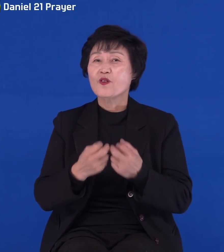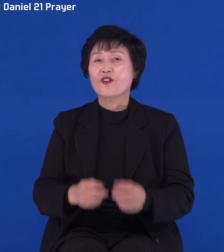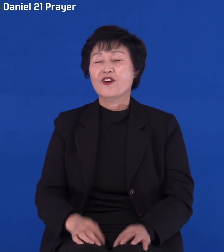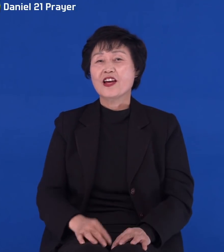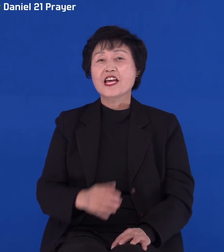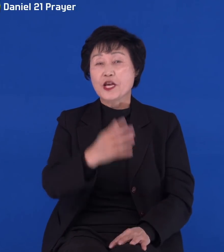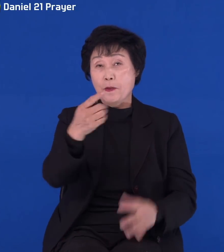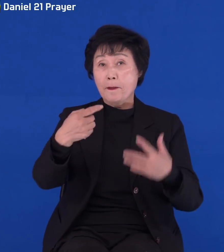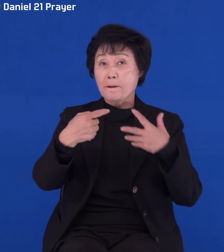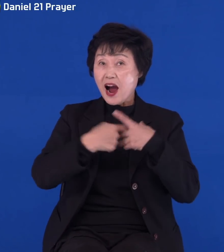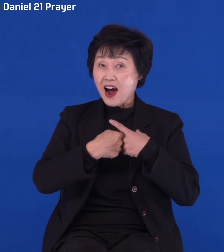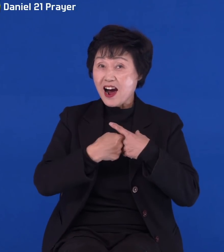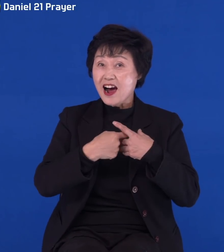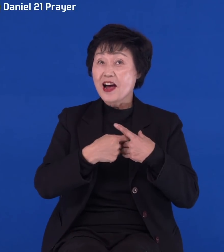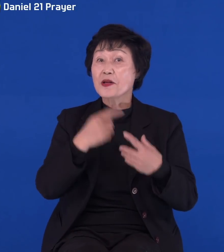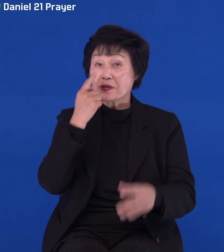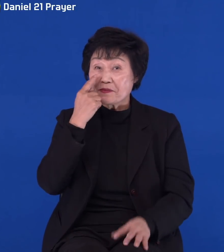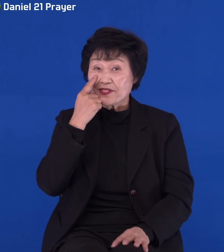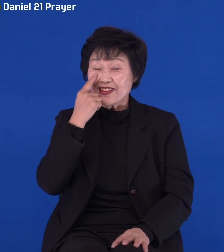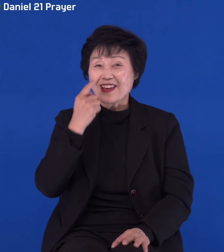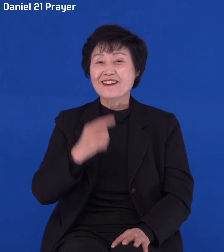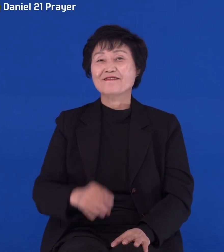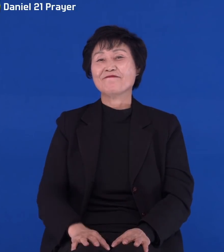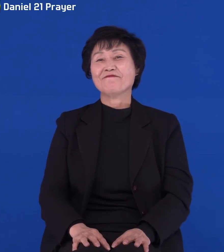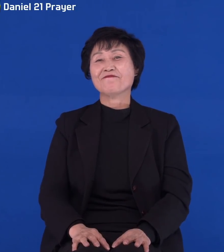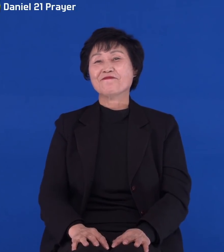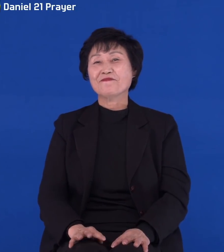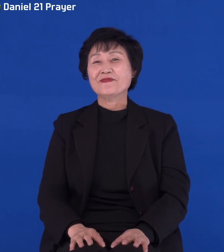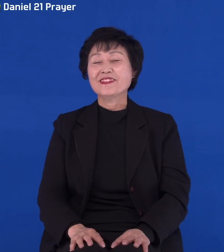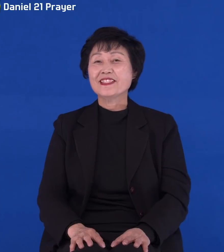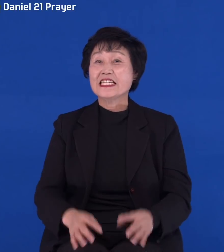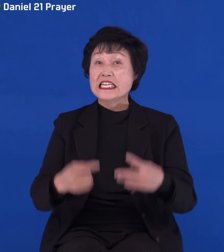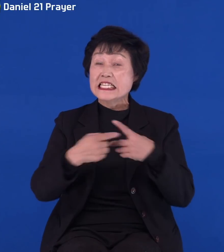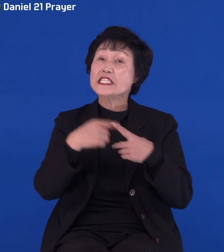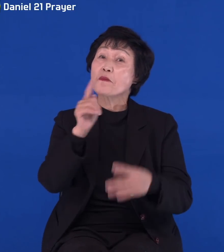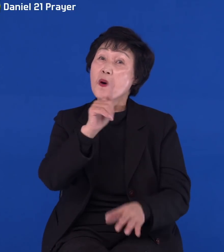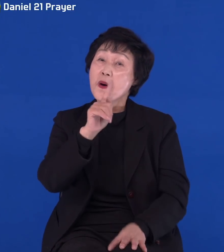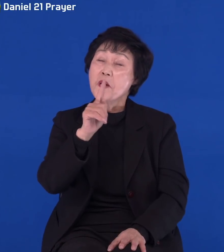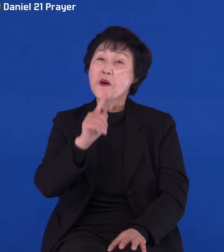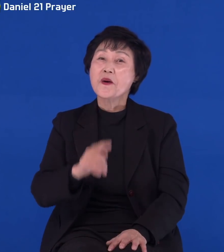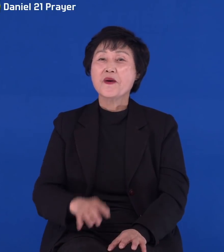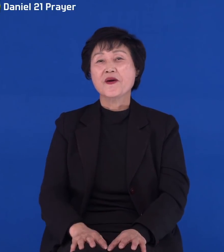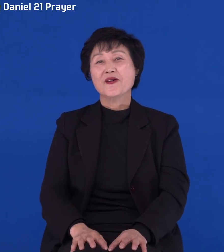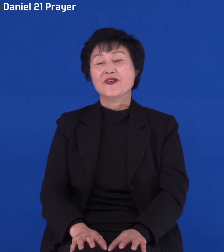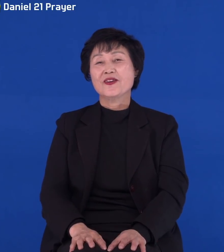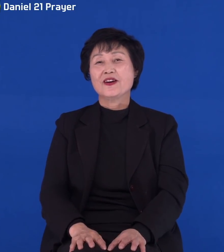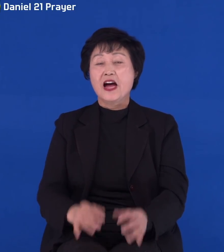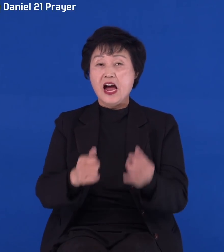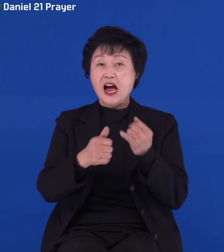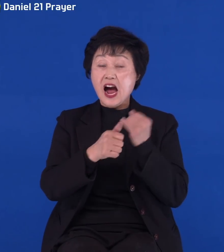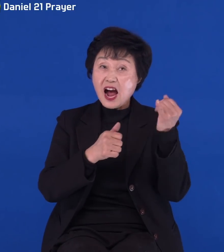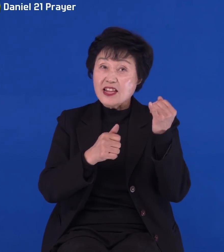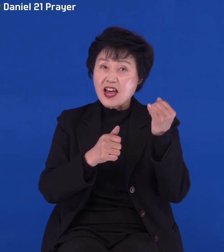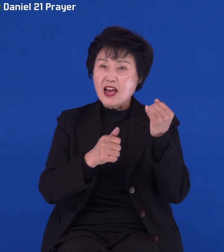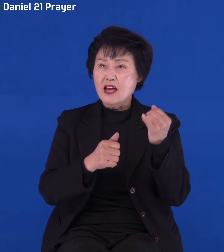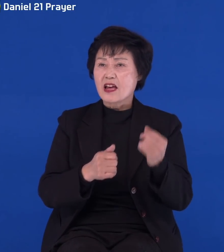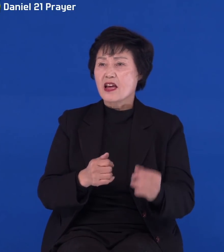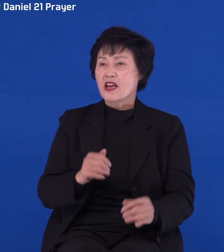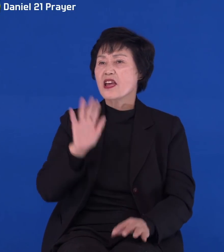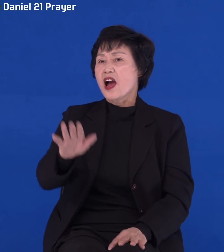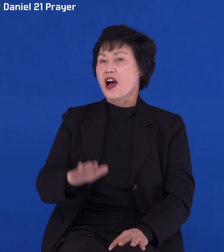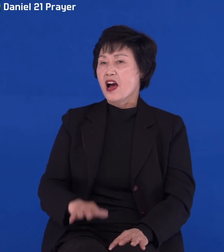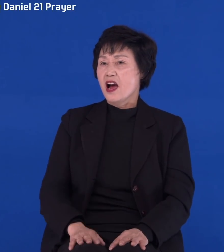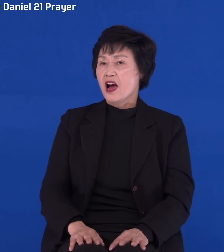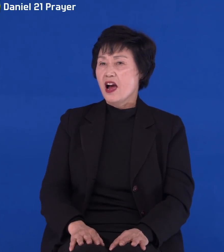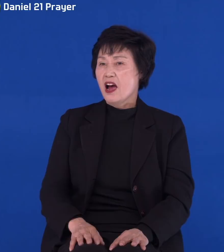퀴즈를 맞히신 분은 나중에 제가 책 한 권 선물해 드릴게요. 퀴즈 뭐냐면은 이럴 때 제 아내의 반응, 야, 네가 이러고도 선교사야,